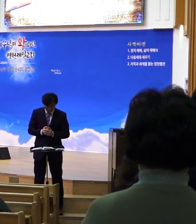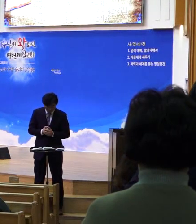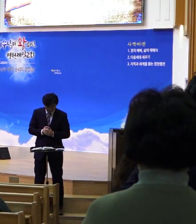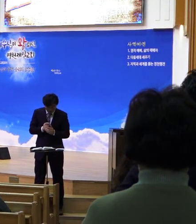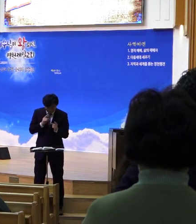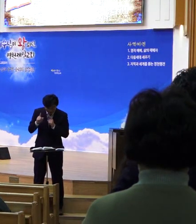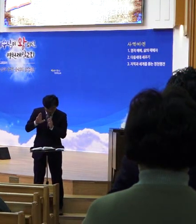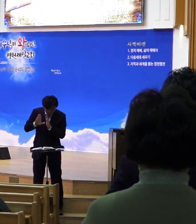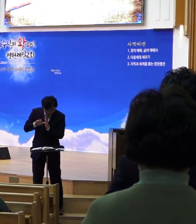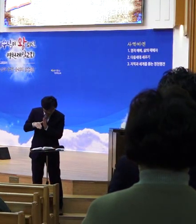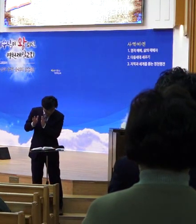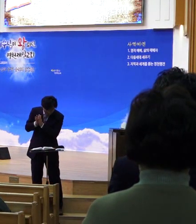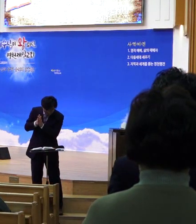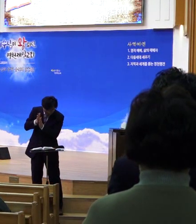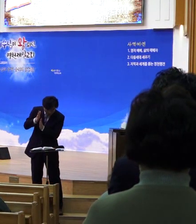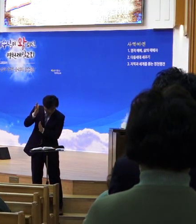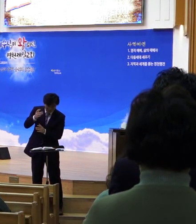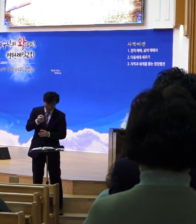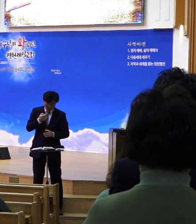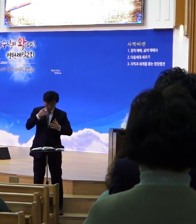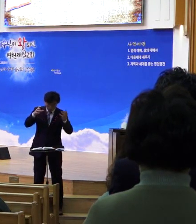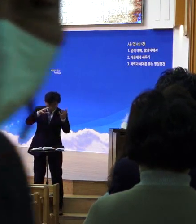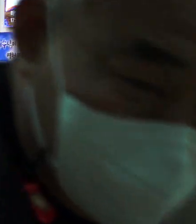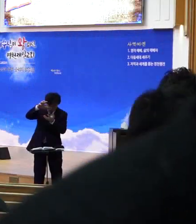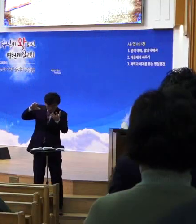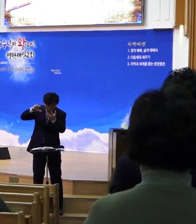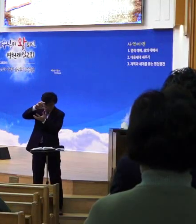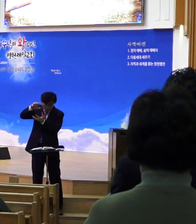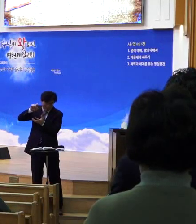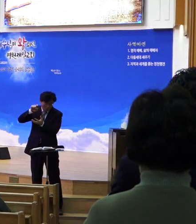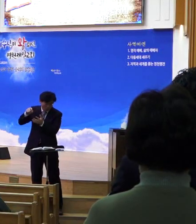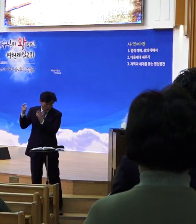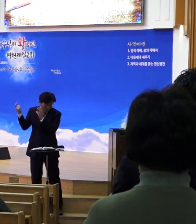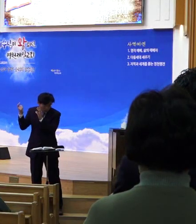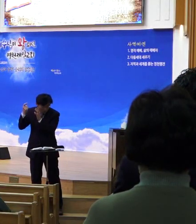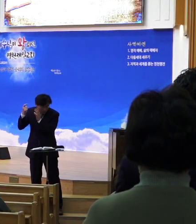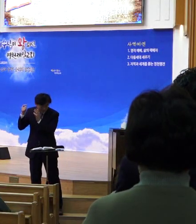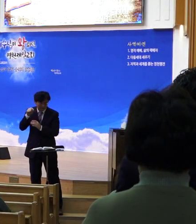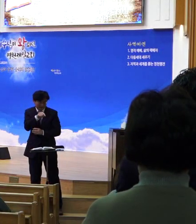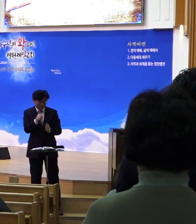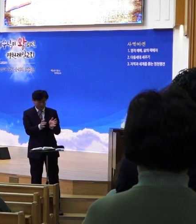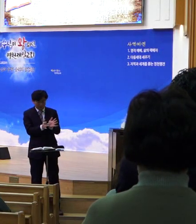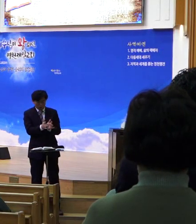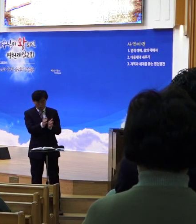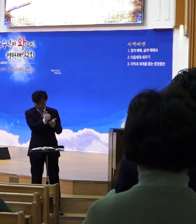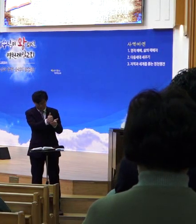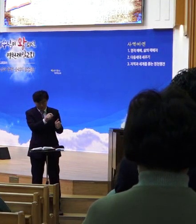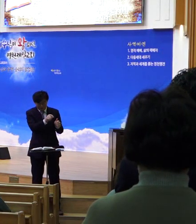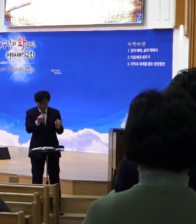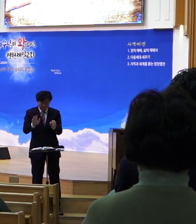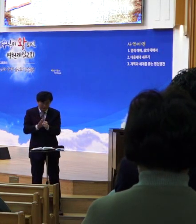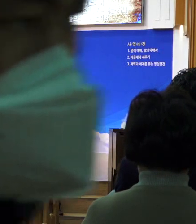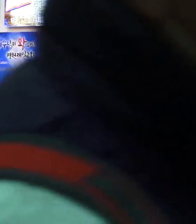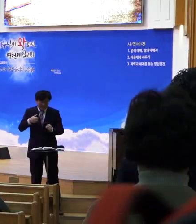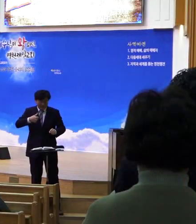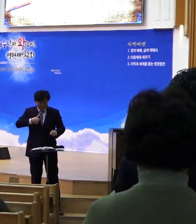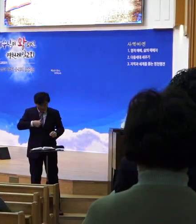그들을 덮으며 구름 속에서 소리가 나서 이르시되 이는 내 사랑하는 아들이요 내 기뻐하는